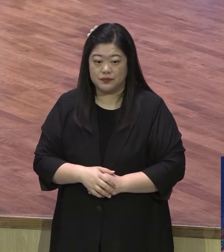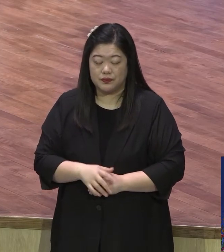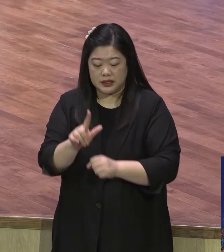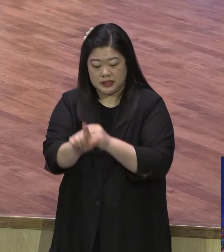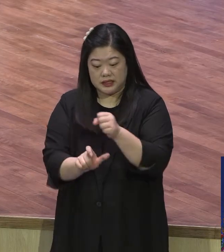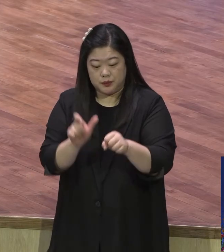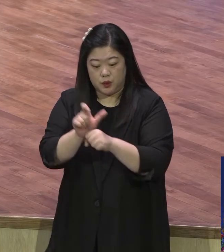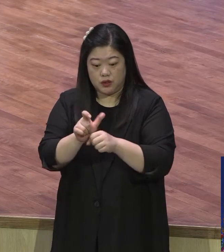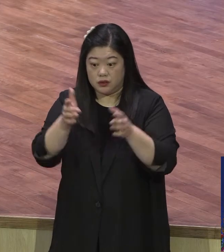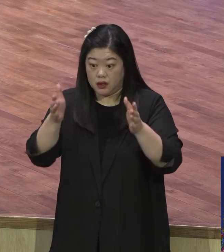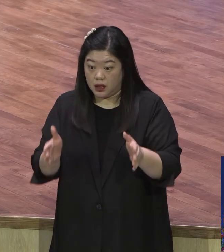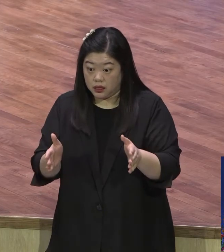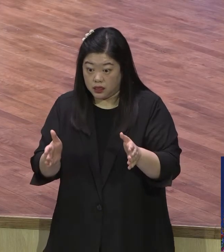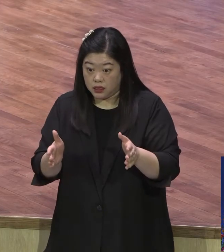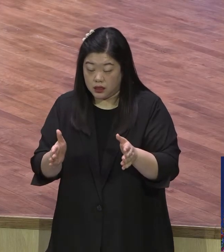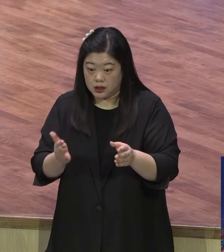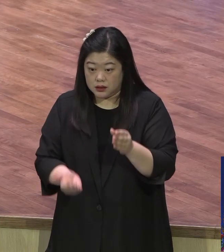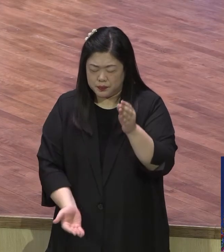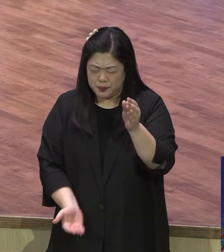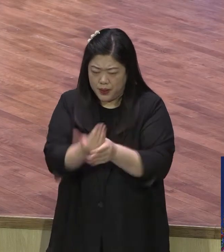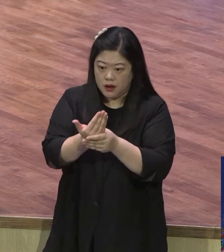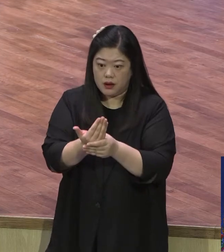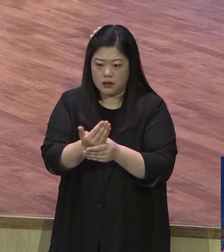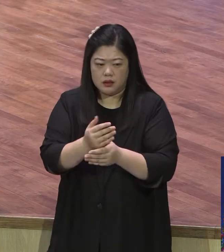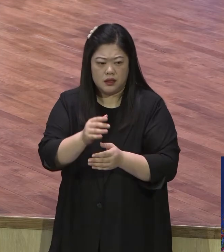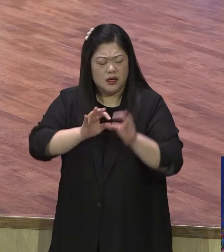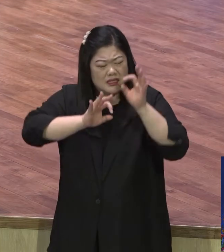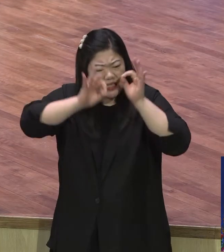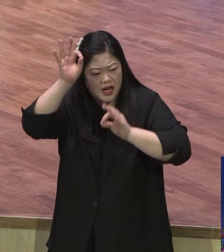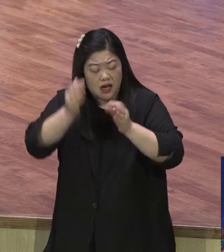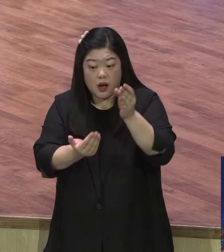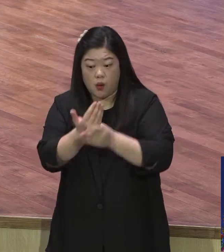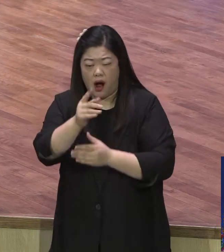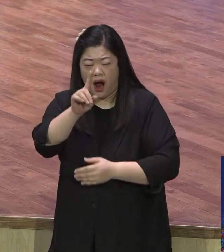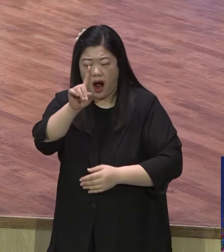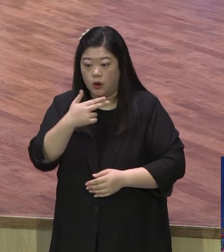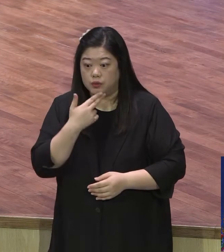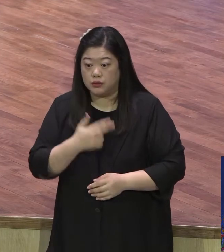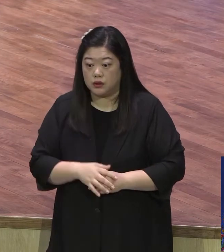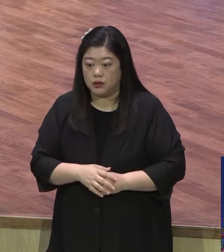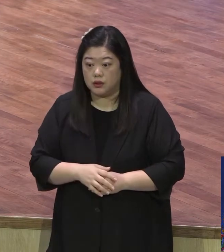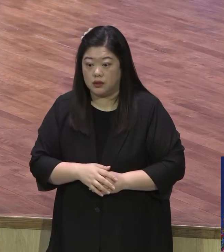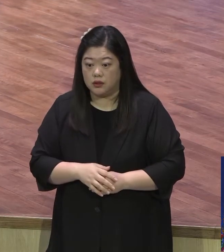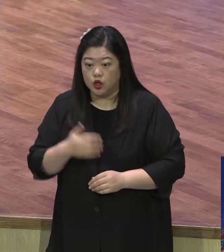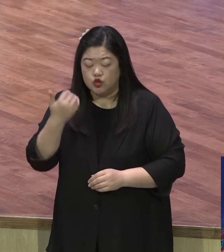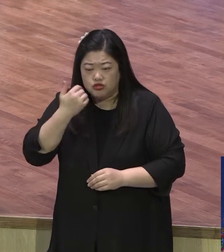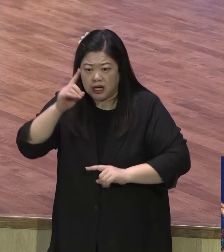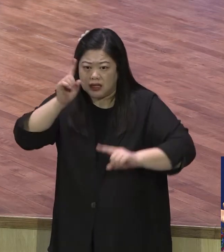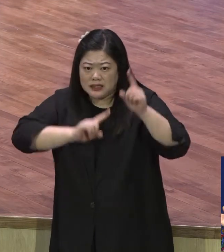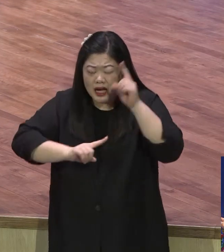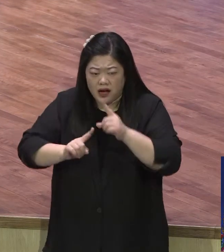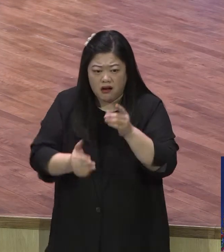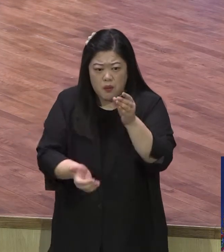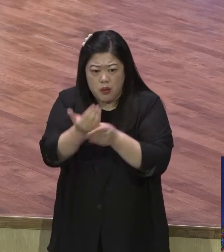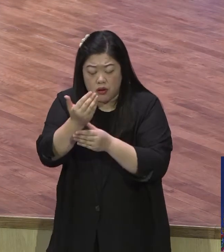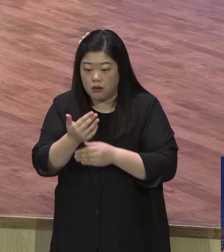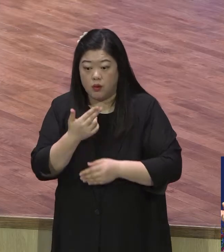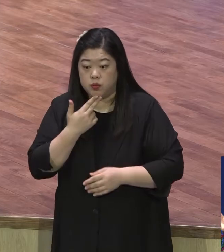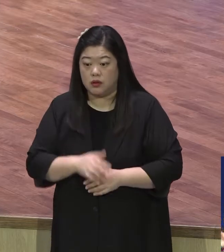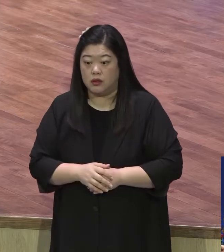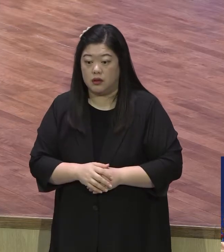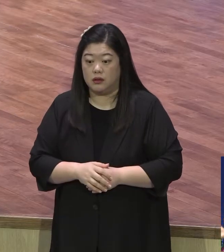없었잖아요 신기하지 않아요 하나님이 지켰다는 증거예요 이게 그 열악한 데 가가지고